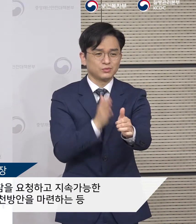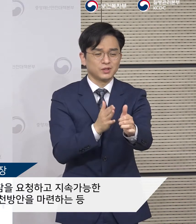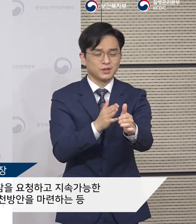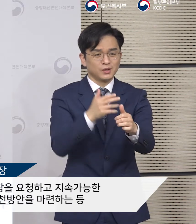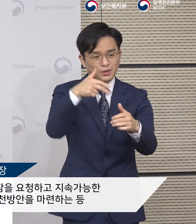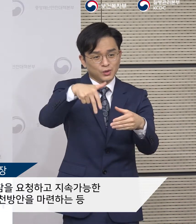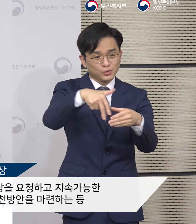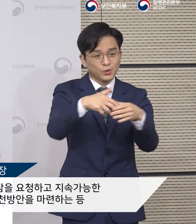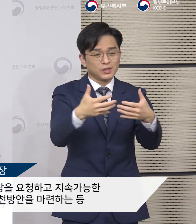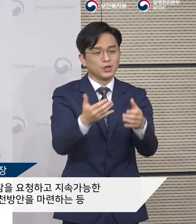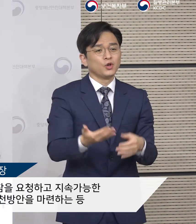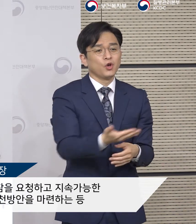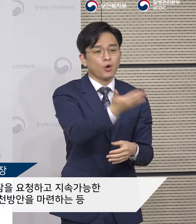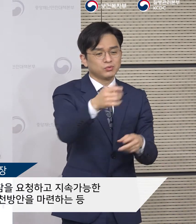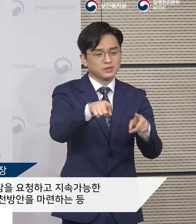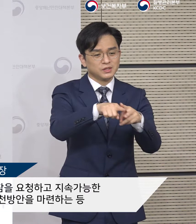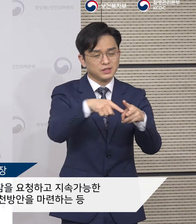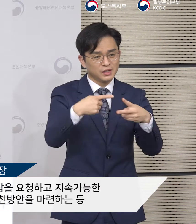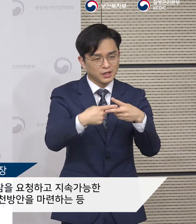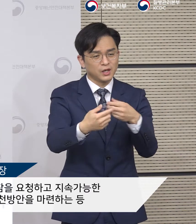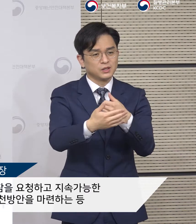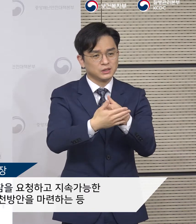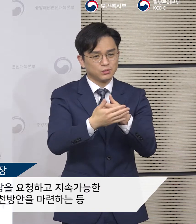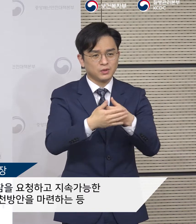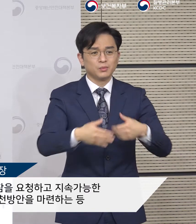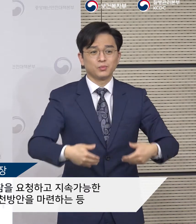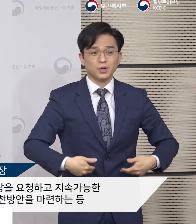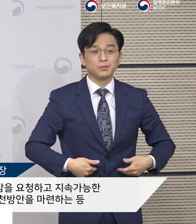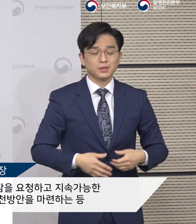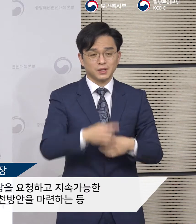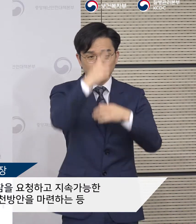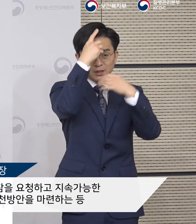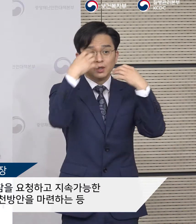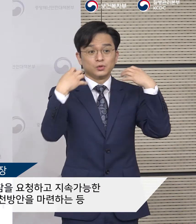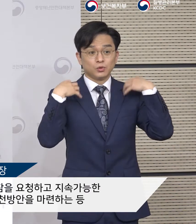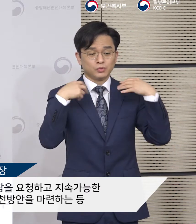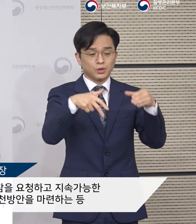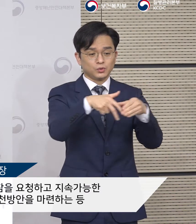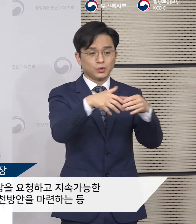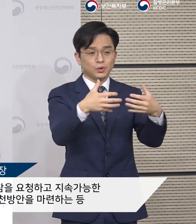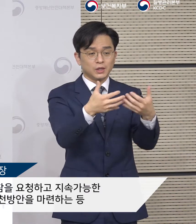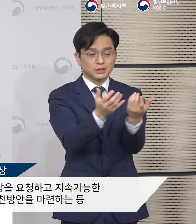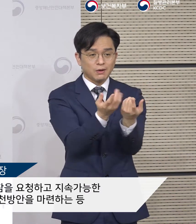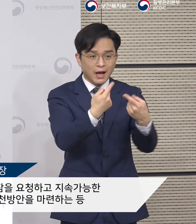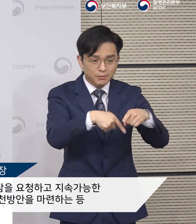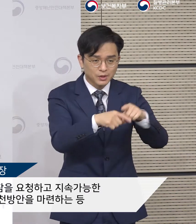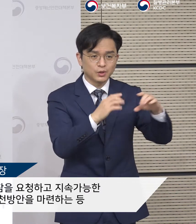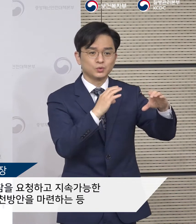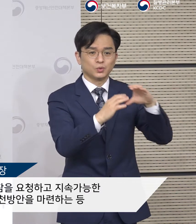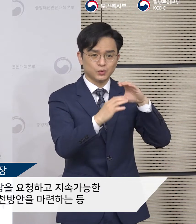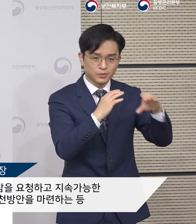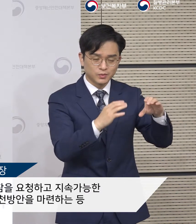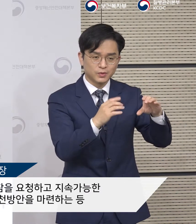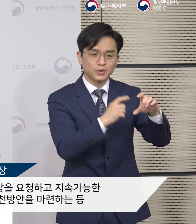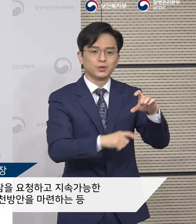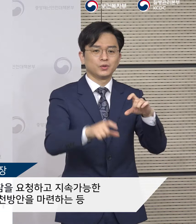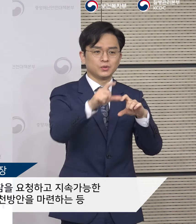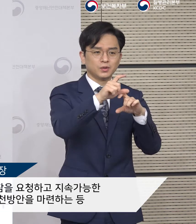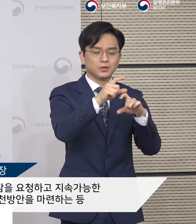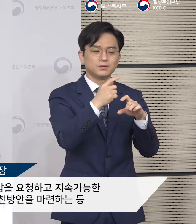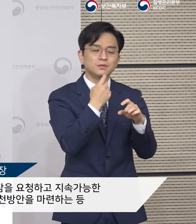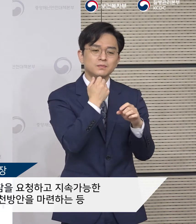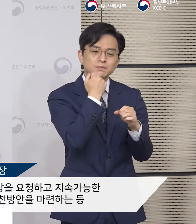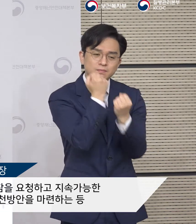합니다. 앞으로 종교계와 소통을 강화하여 자발적 동참을 요청하고 지속 가능한 사회적